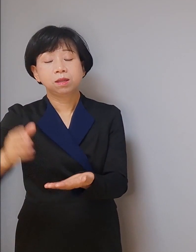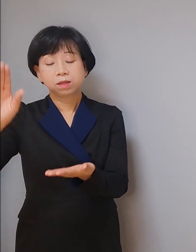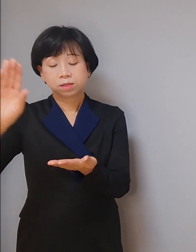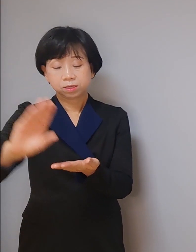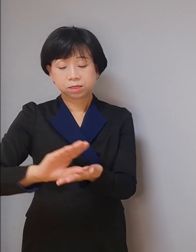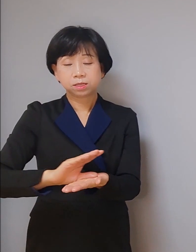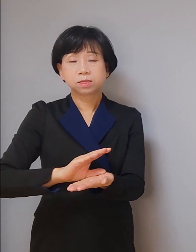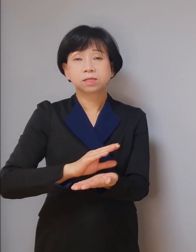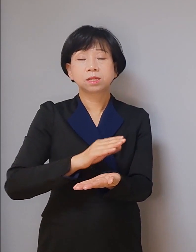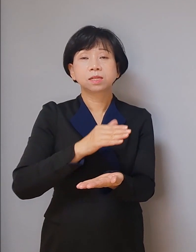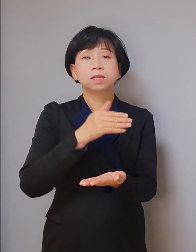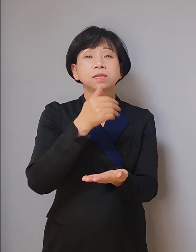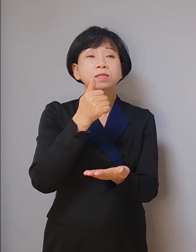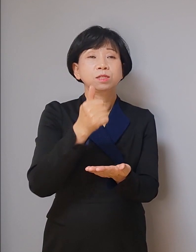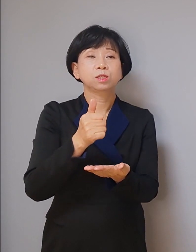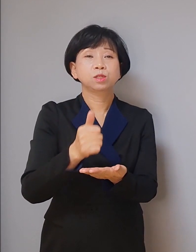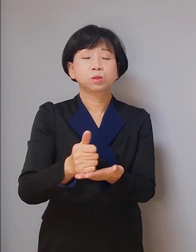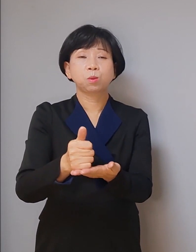받으소서.